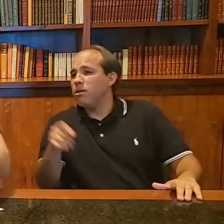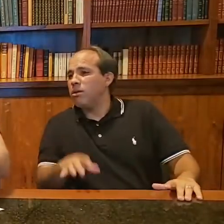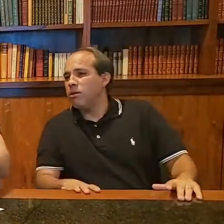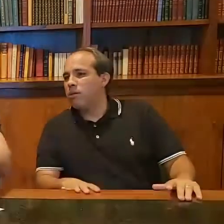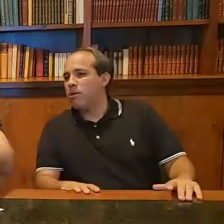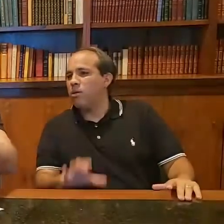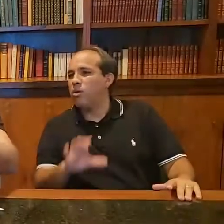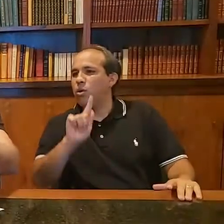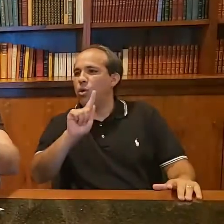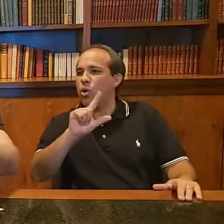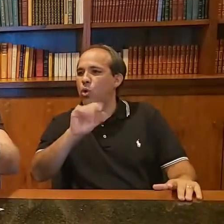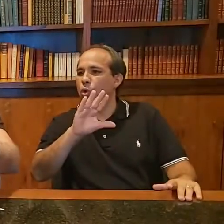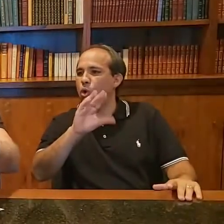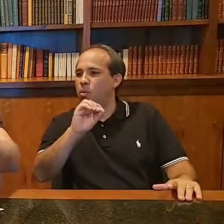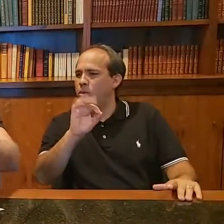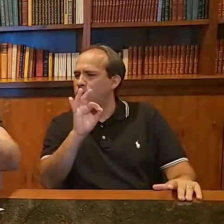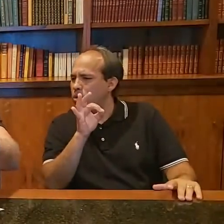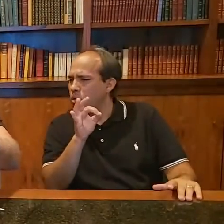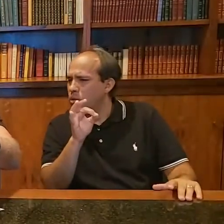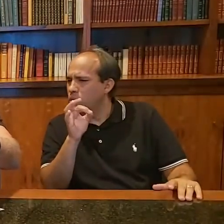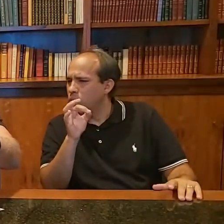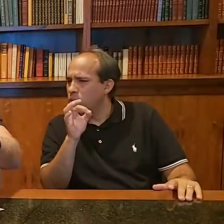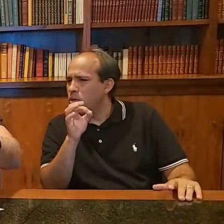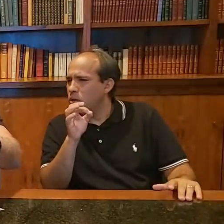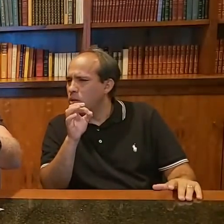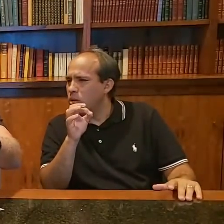Aqui, a Globo, aqui. É Globo isso aqui?